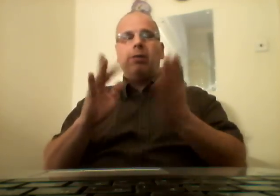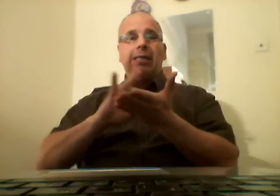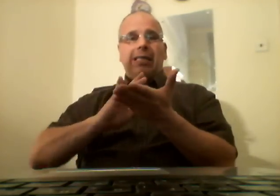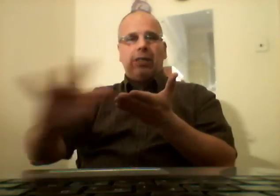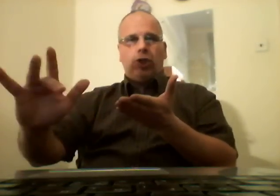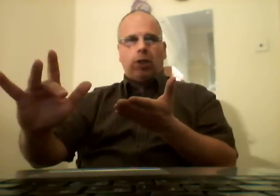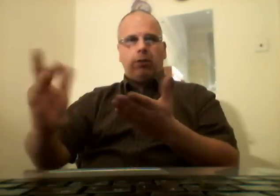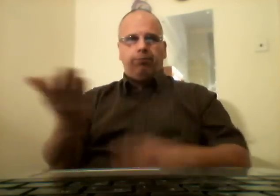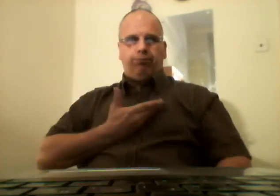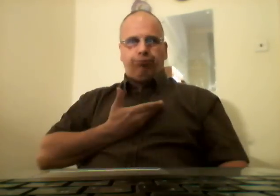Köszönöm,